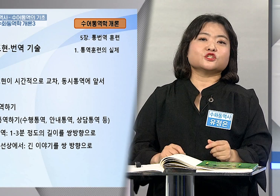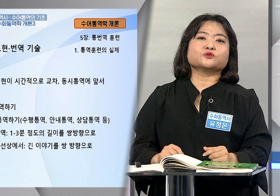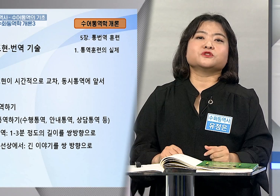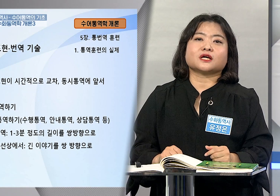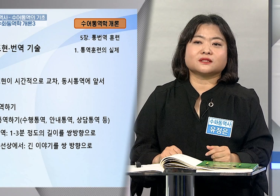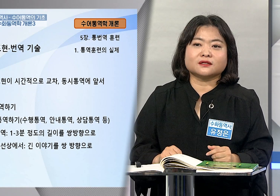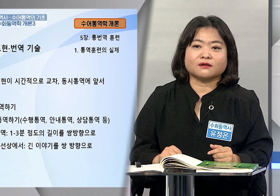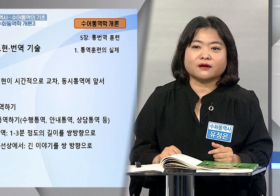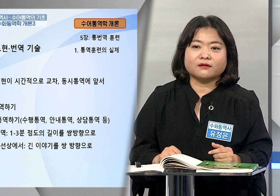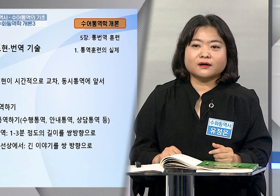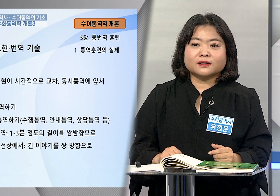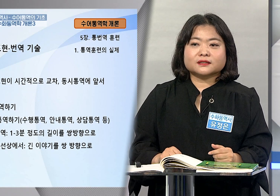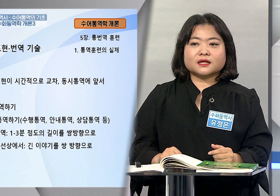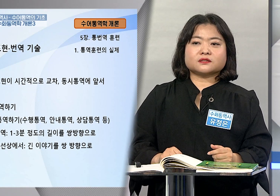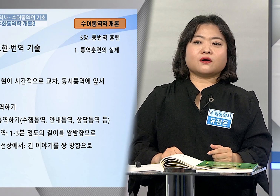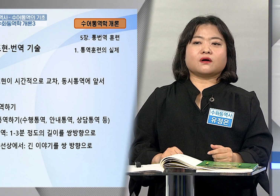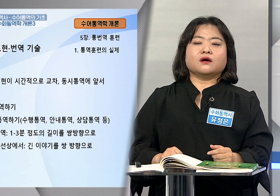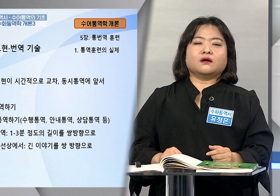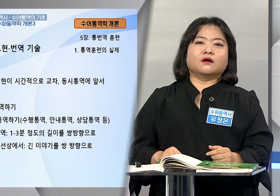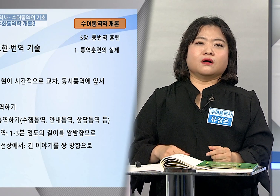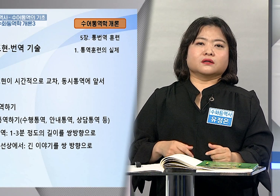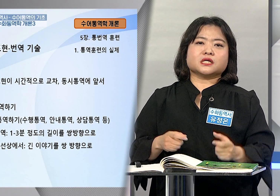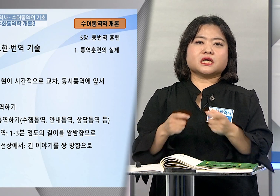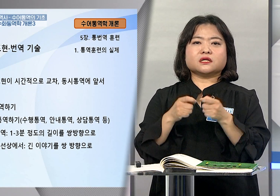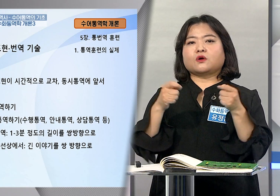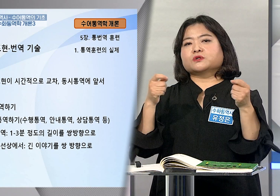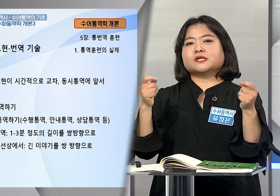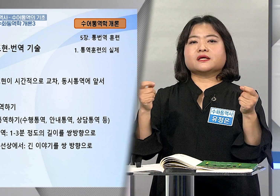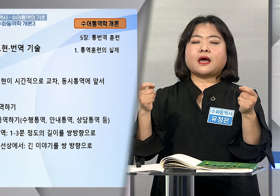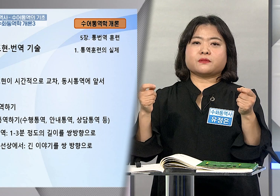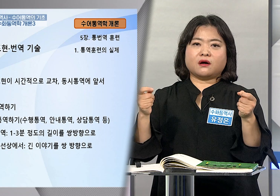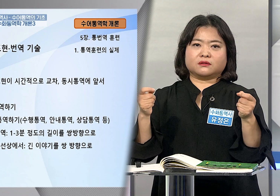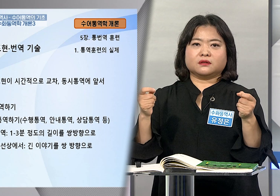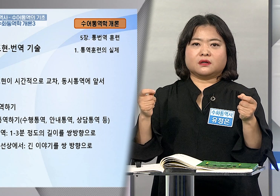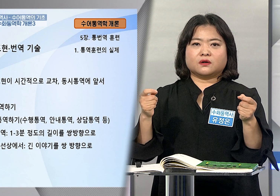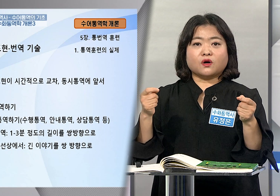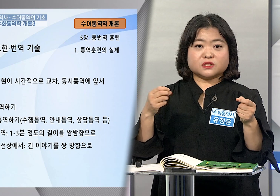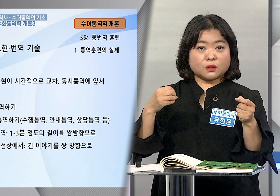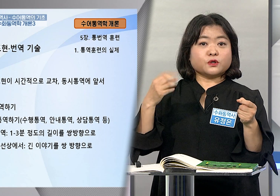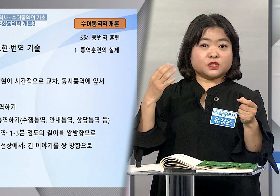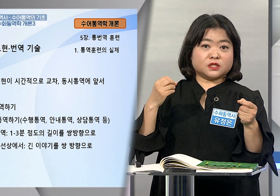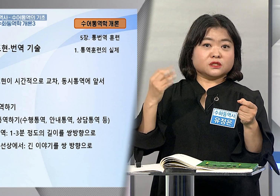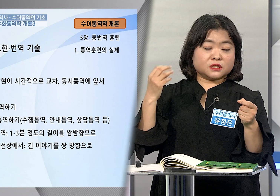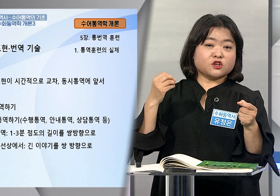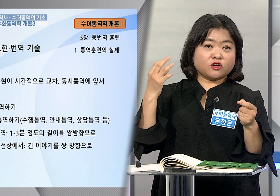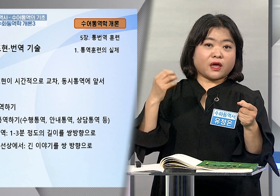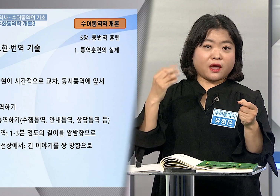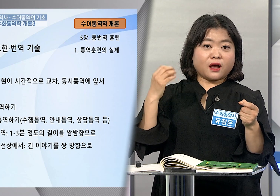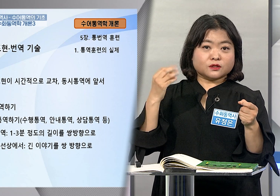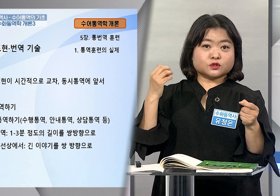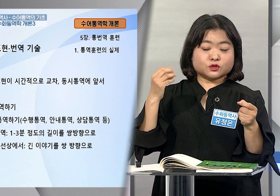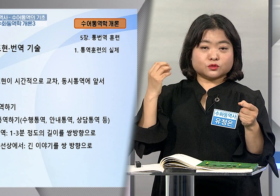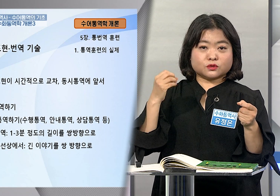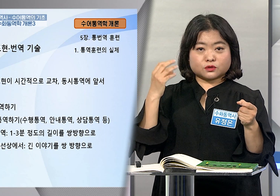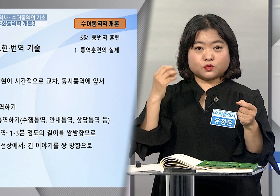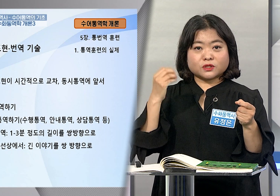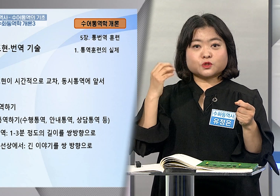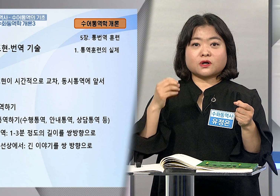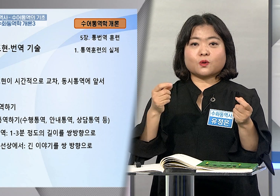쉽지 않다는 거예요. 그래서 이 길이를 너무 길게 하면 잊어버릴 기억에 아주 용량초과가